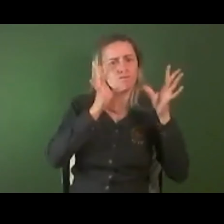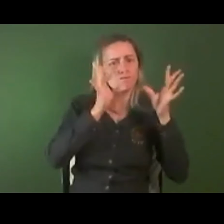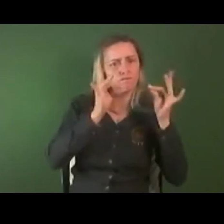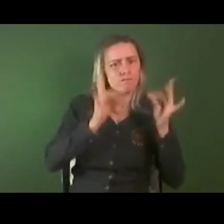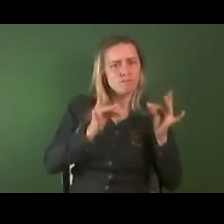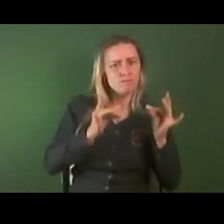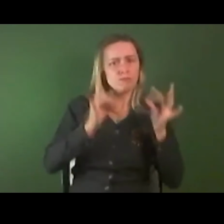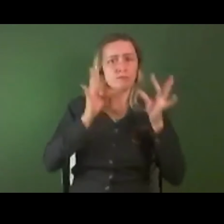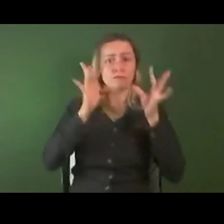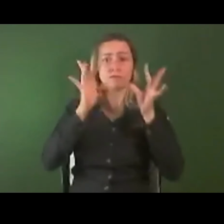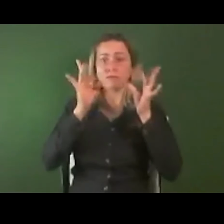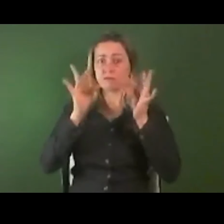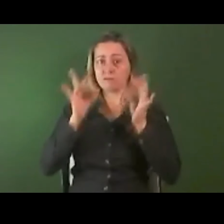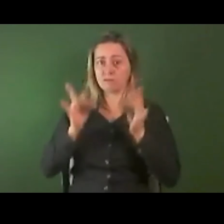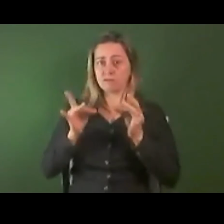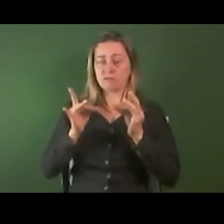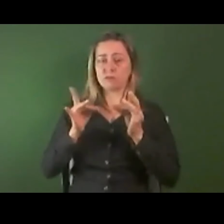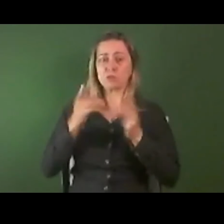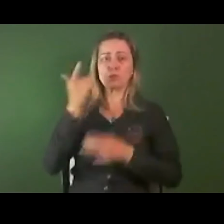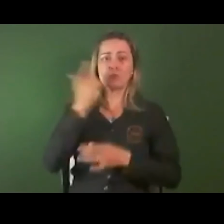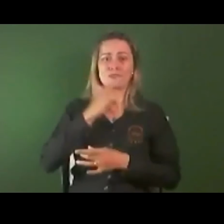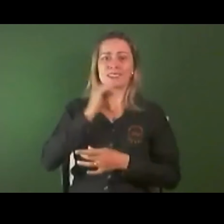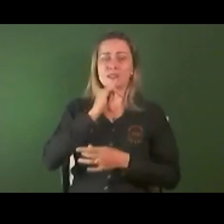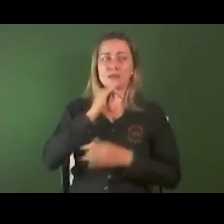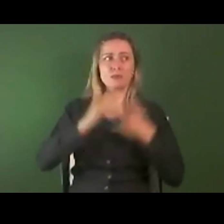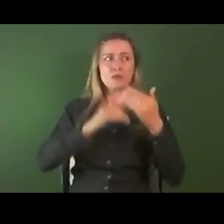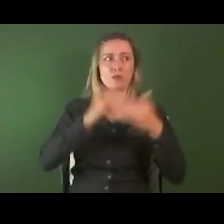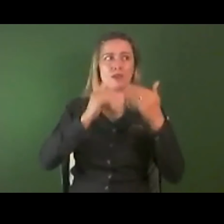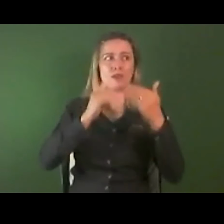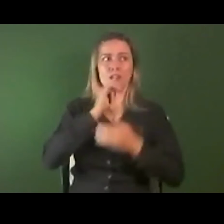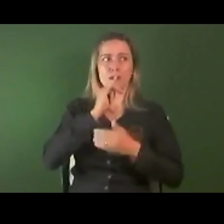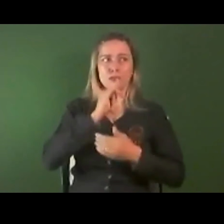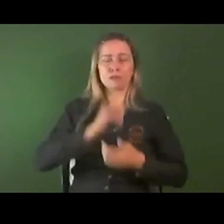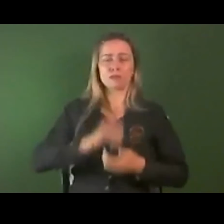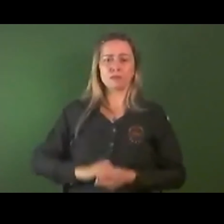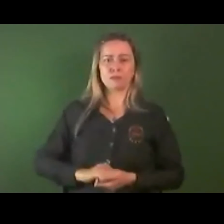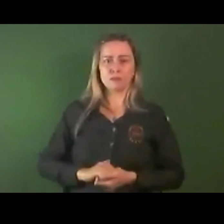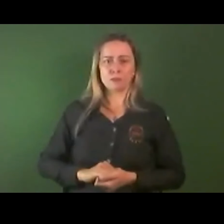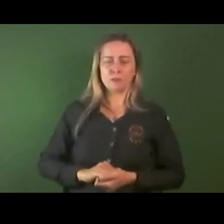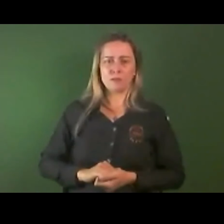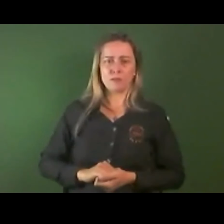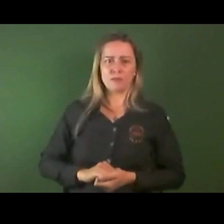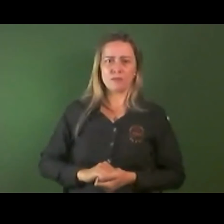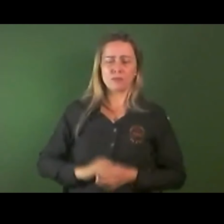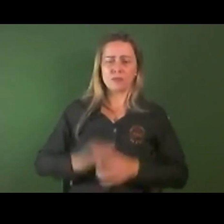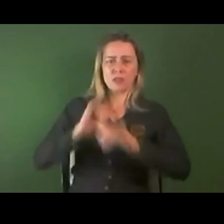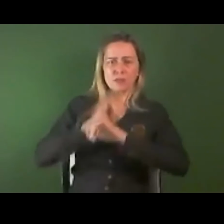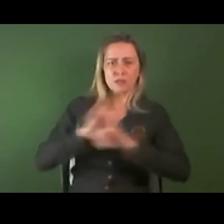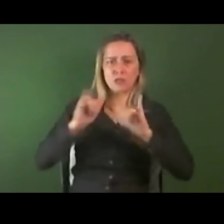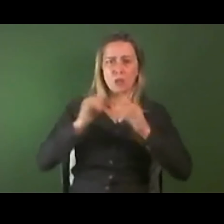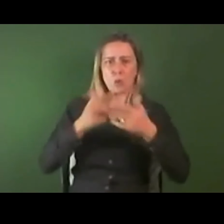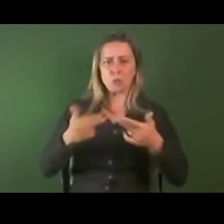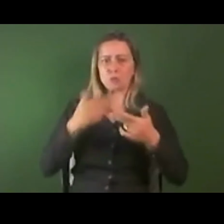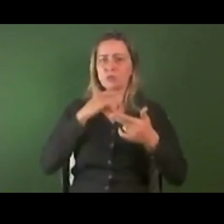e muito truncado. A gente não consegue desenvolver uma narrativa no trabalho.